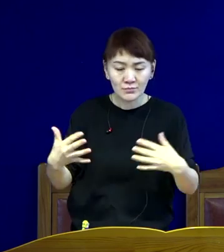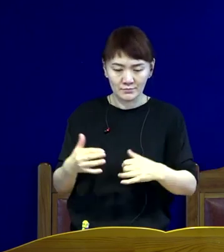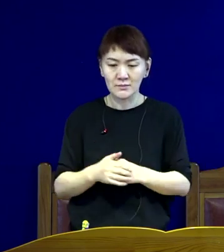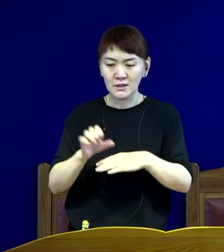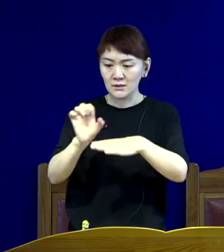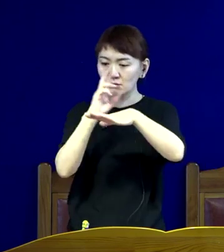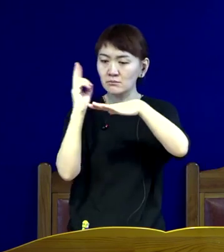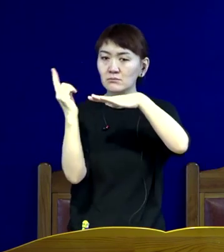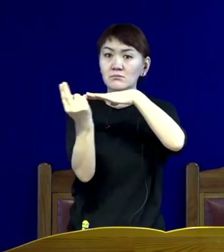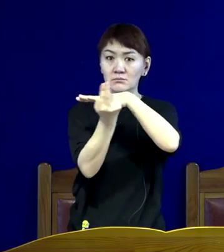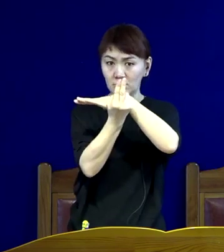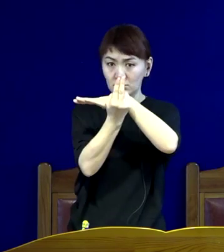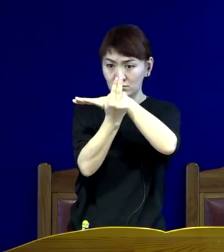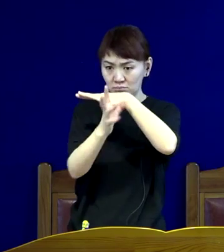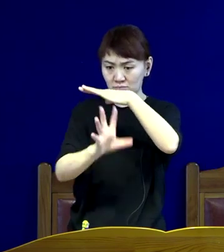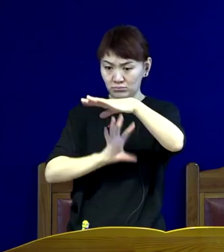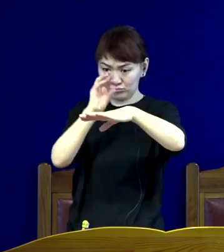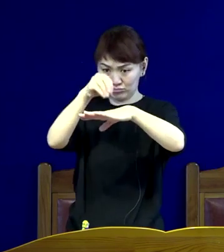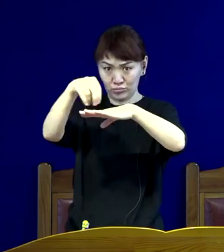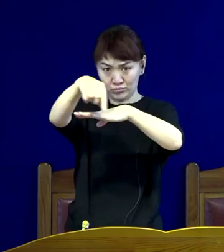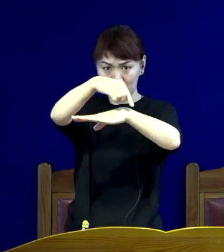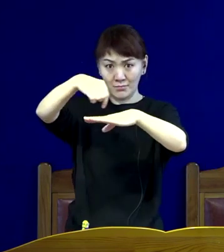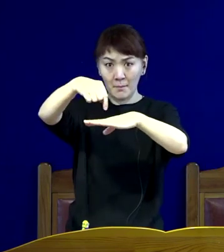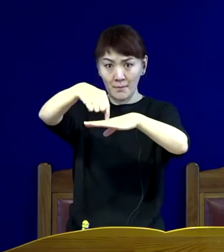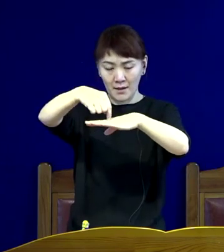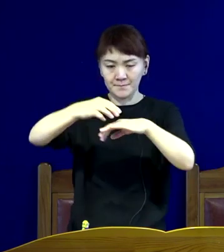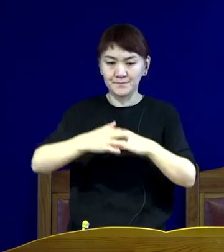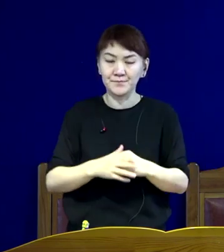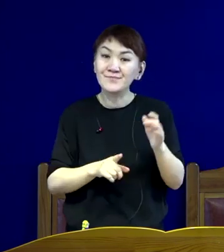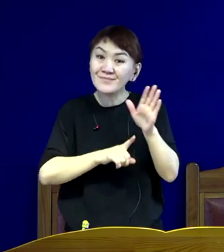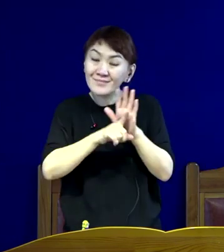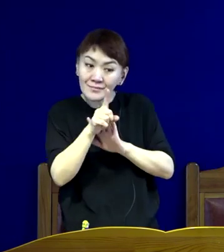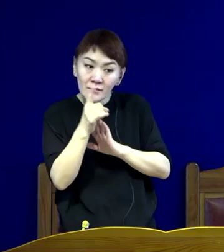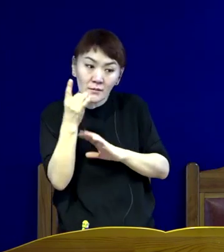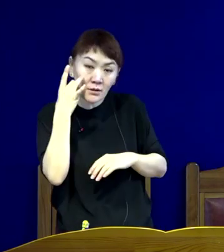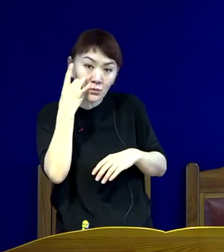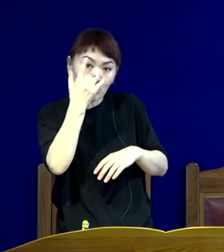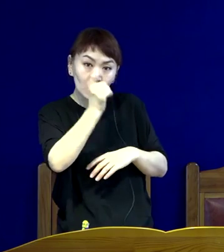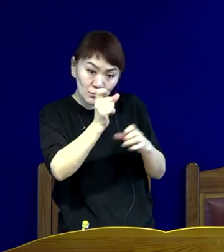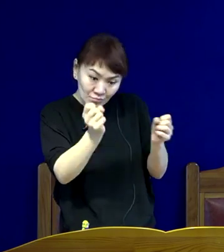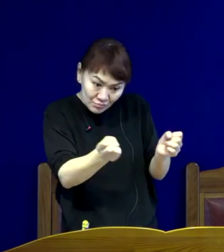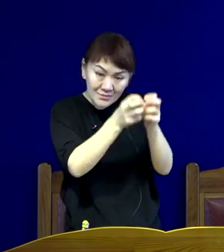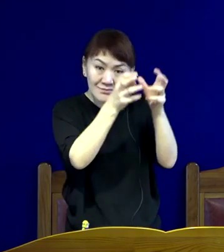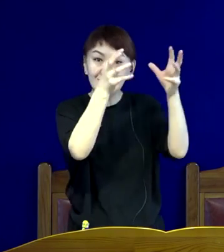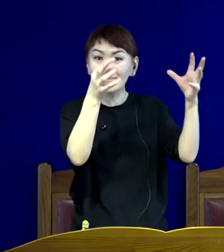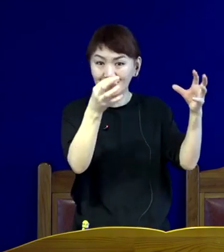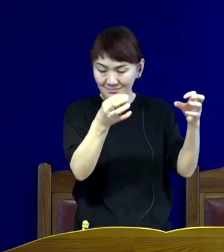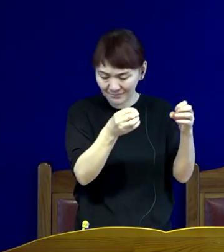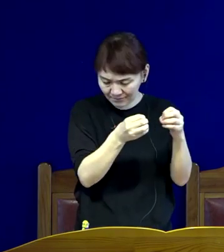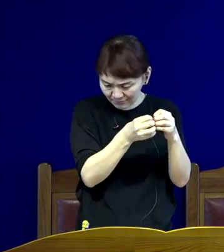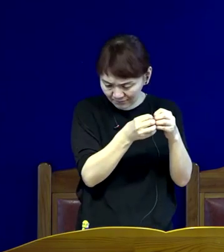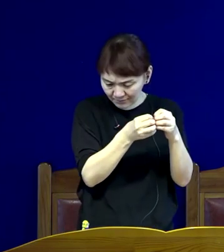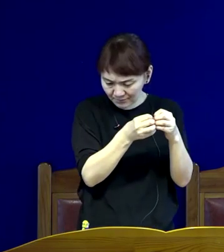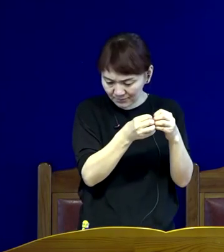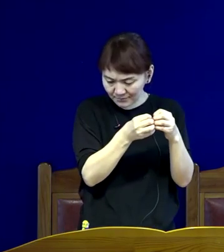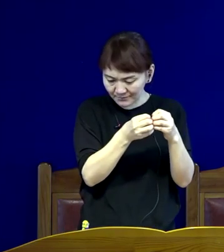만드셨는데 남자는 사람이라는 뜻이죠. 여자를 만드셨는데 여자는 상경이라는